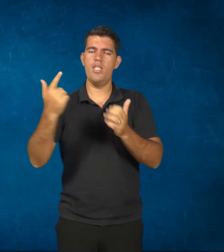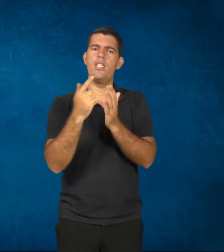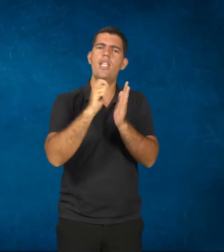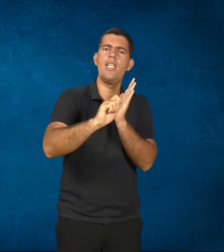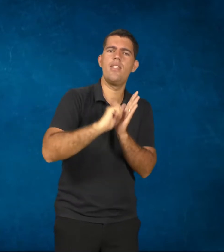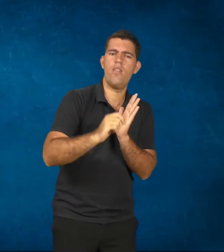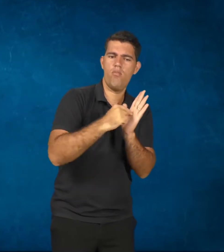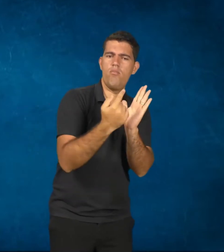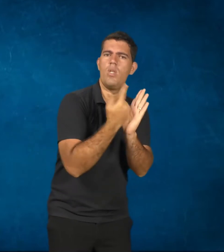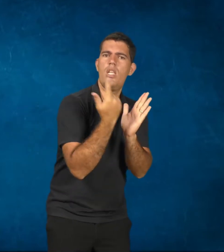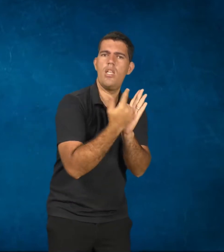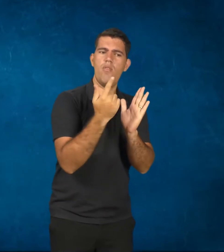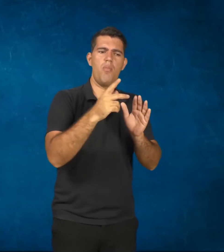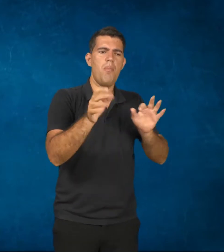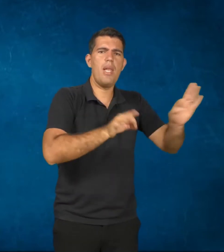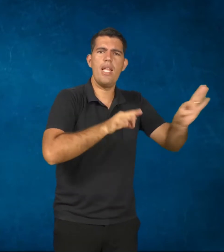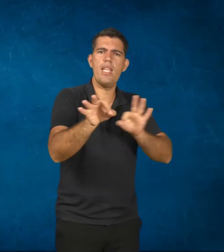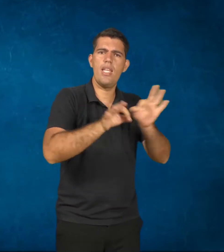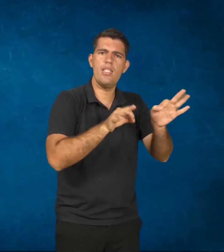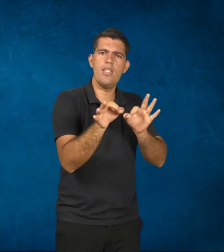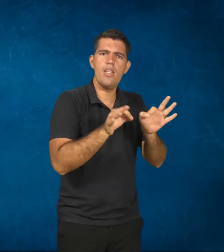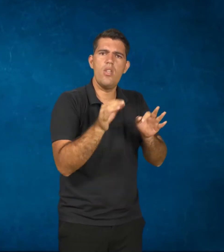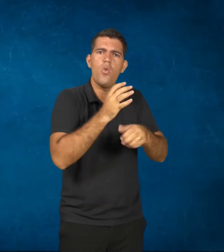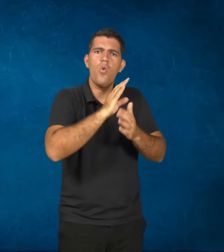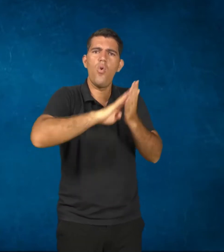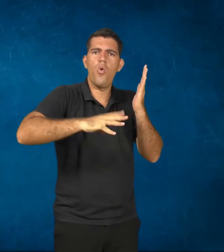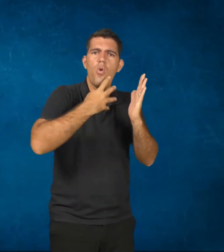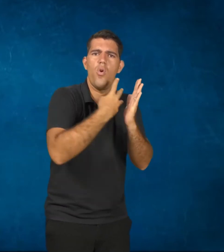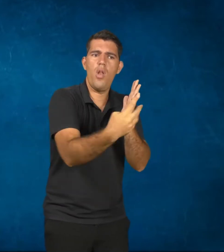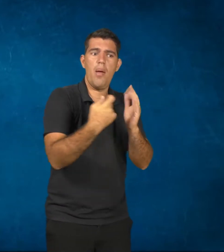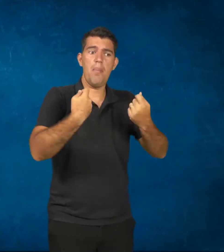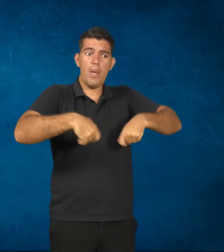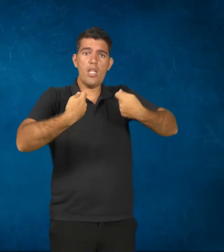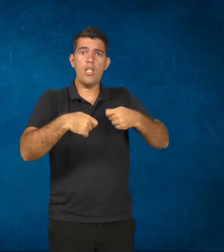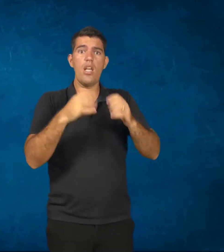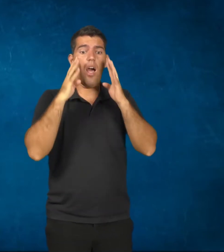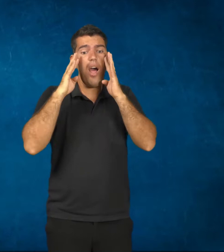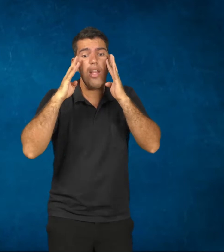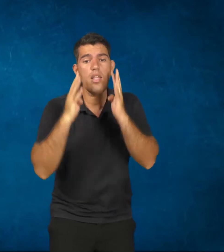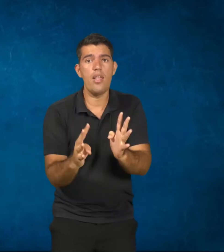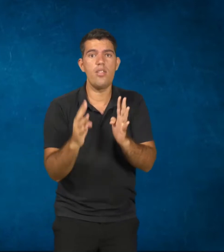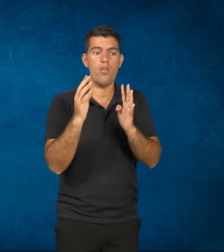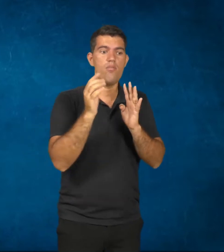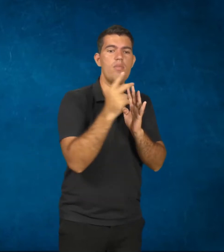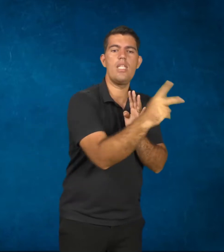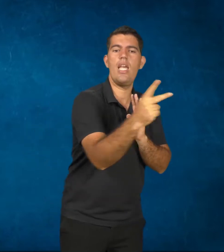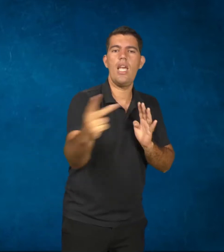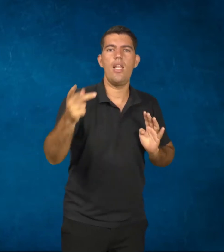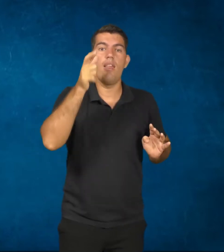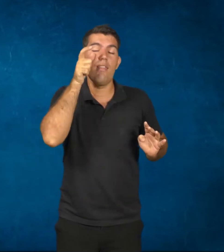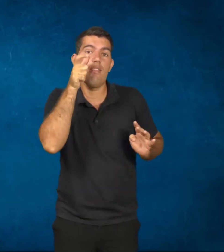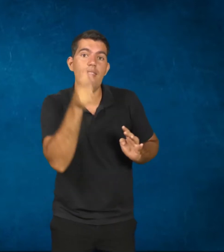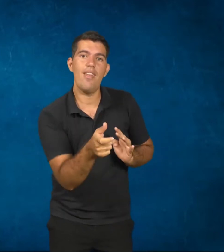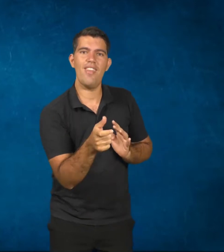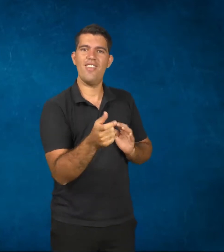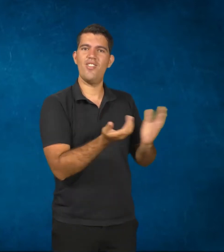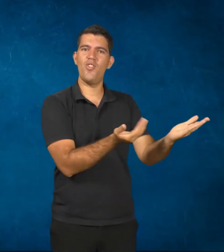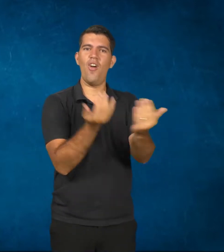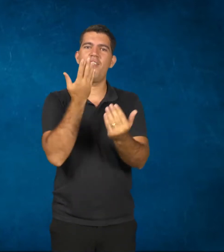livro em que, para ele, planejamento curricular devia levar em consideração o interesse das crianças e jovens. Sua preocupação era mais com